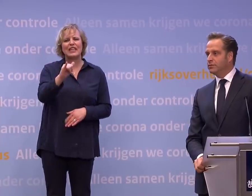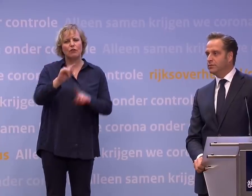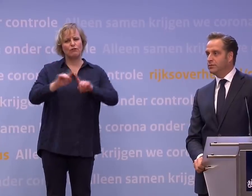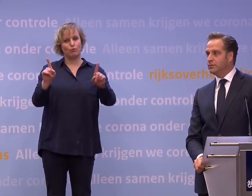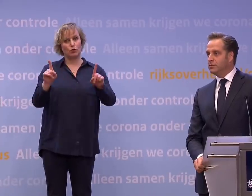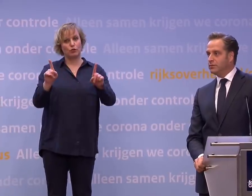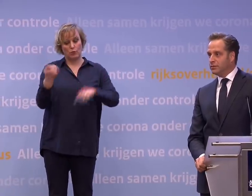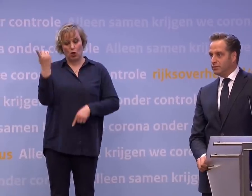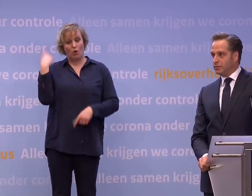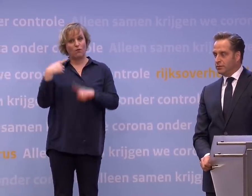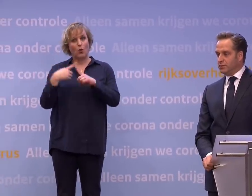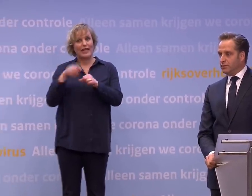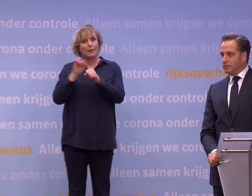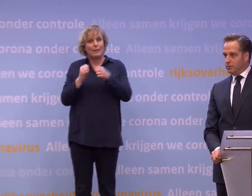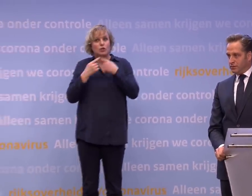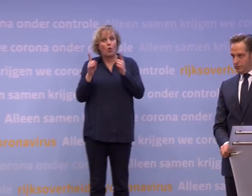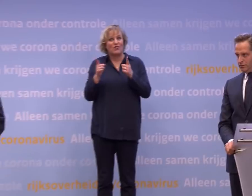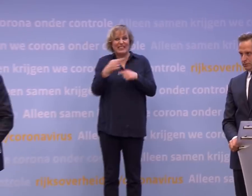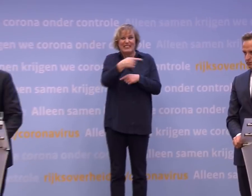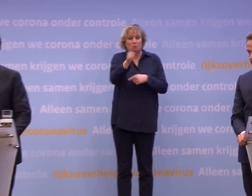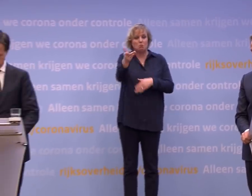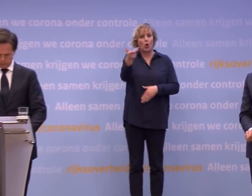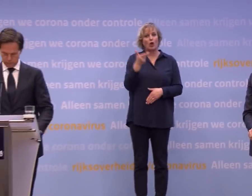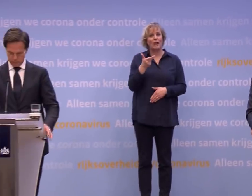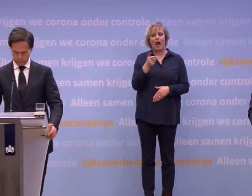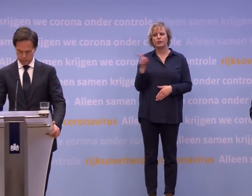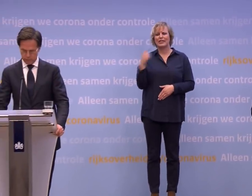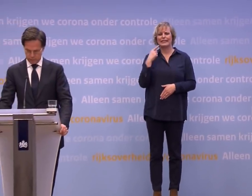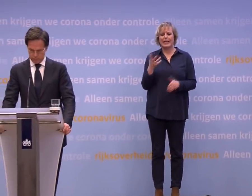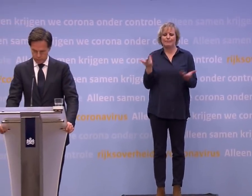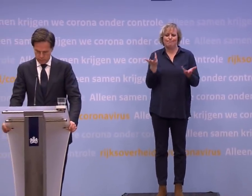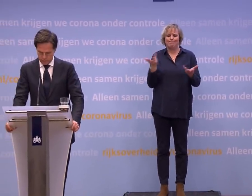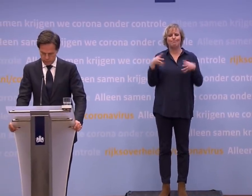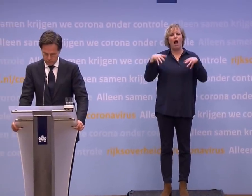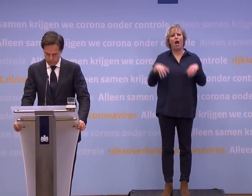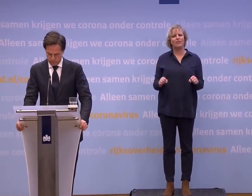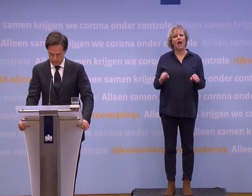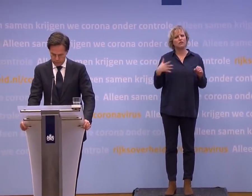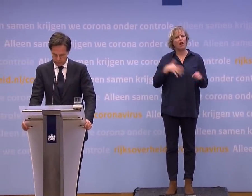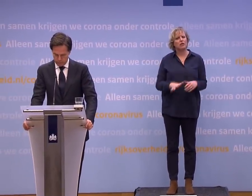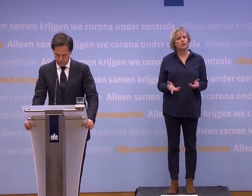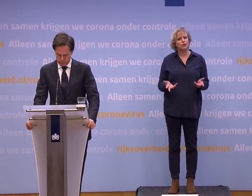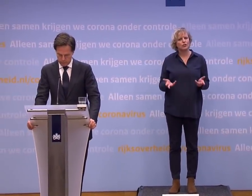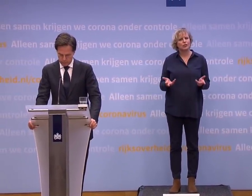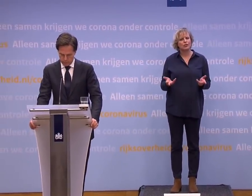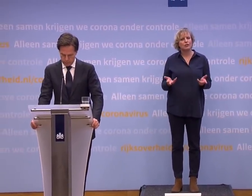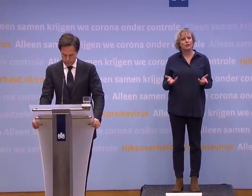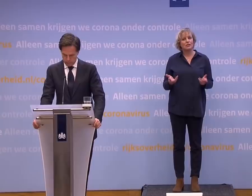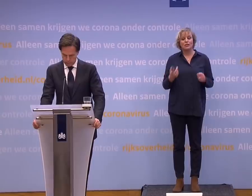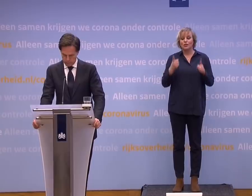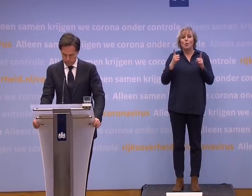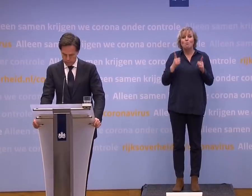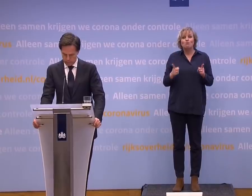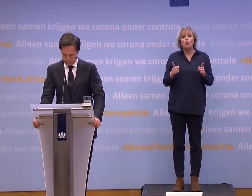De vorige persconferentie is daar ook naar gevraagd. Toen zei je, ja, dat is eigenlijk niet te handhaven. En het moet de mogelijkheid zijn om